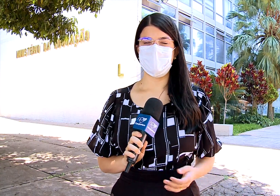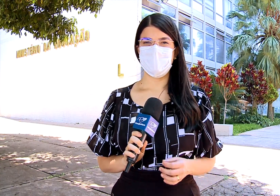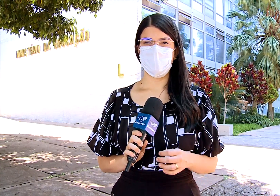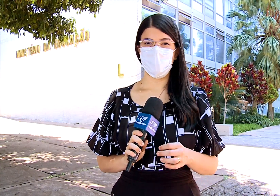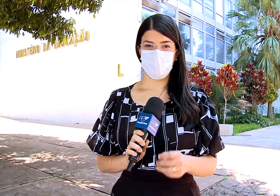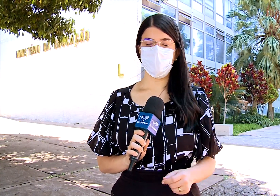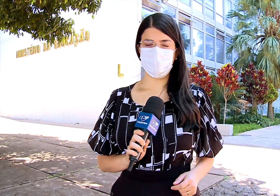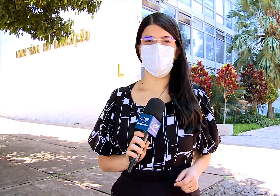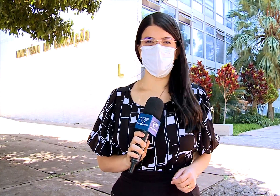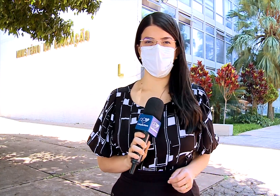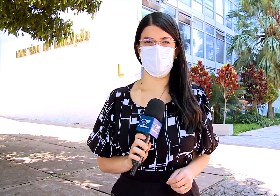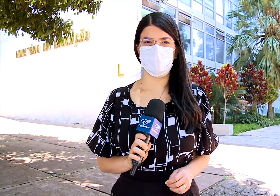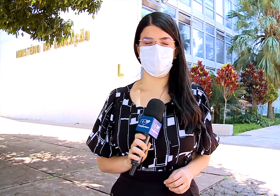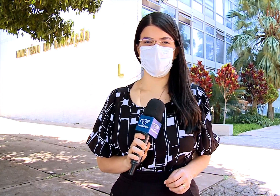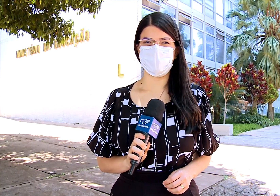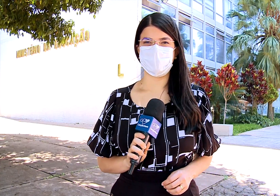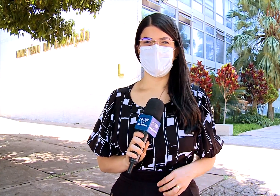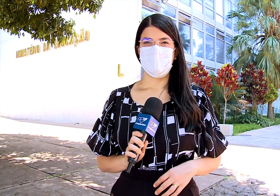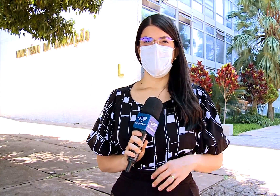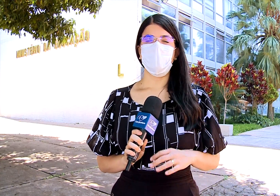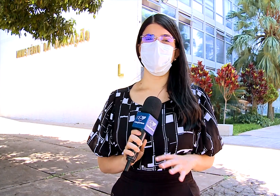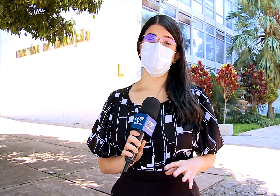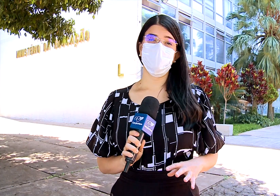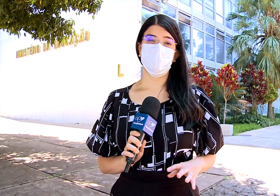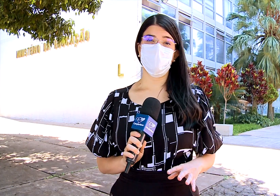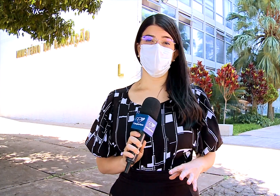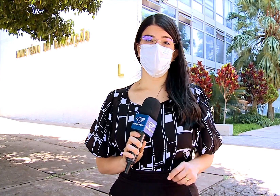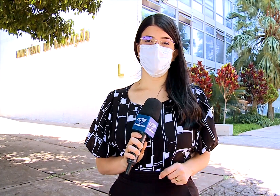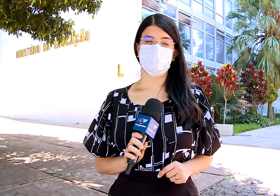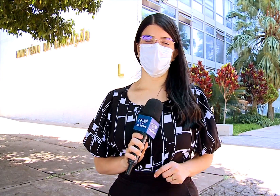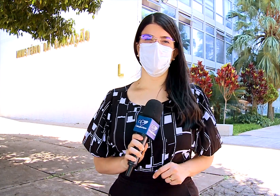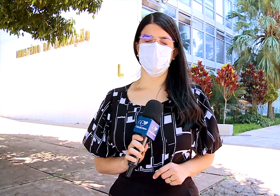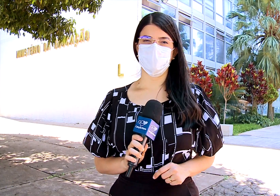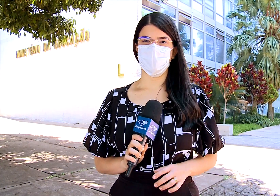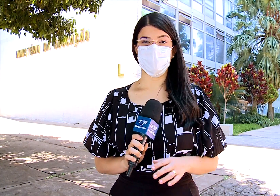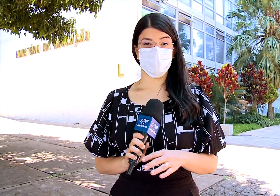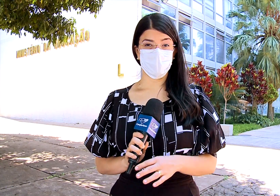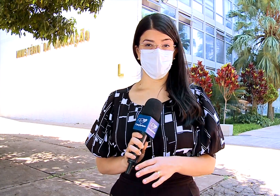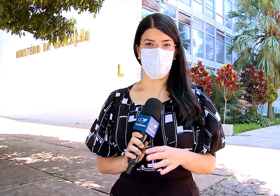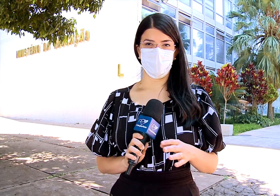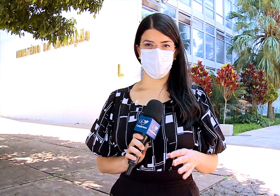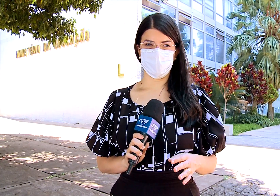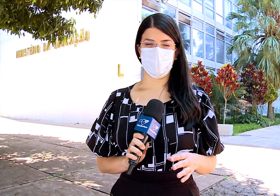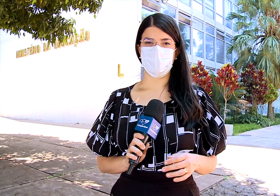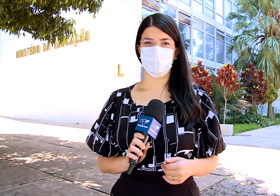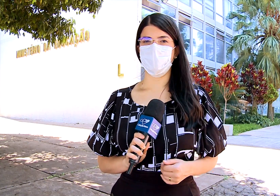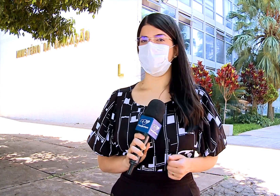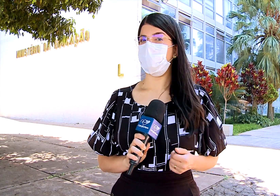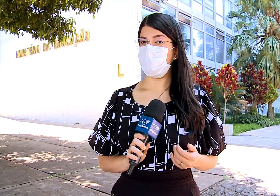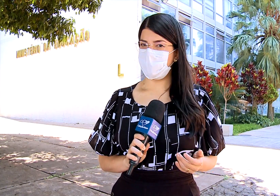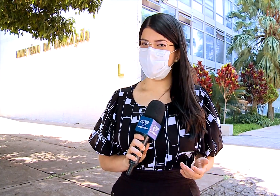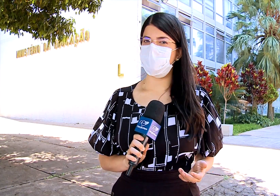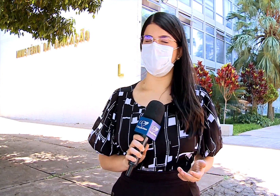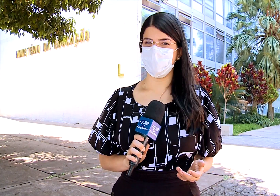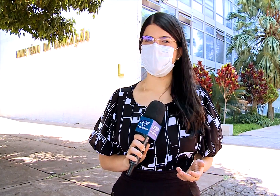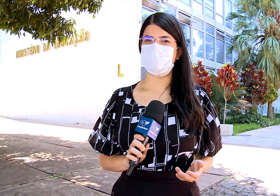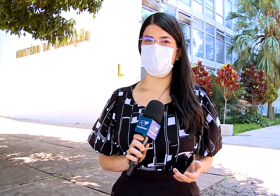e formação de professores. O objetivo é abrir novos caminhos de ensino, aprendizagem para o público de educação